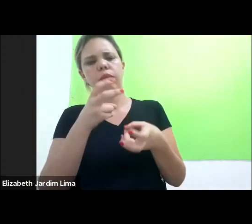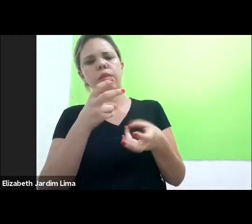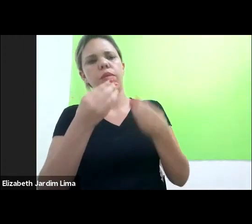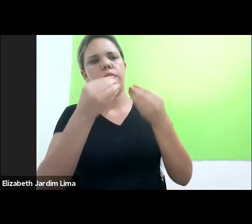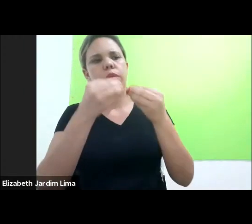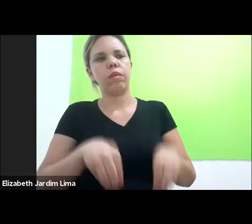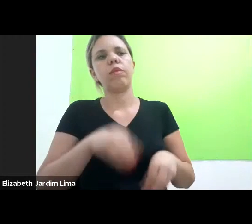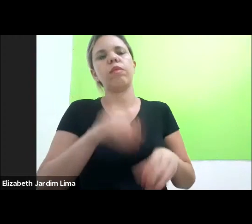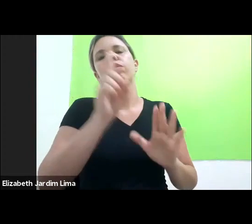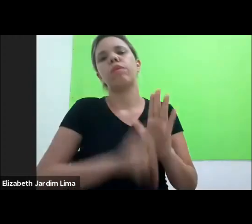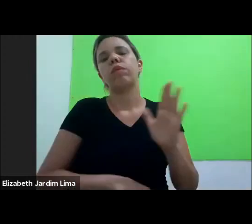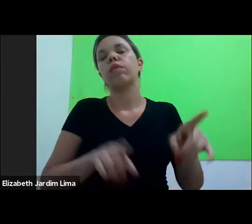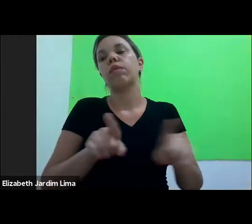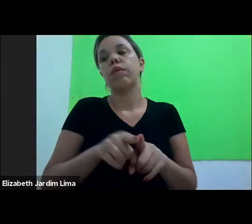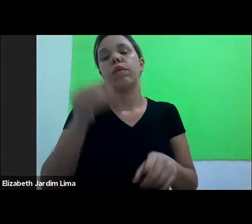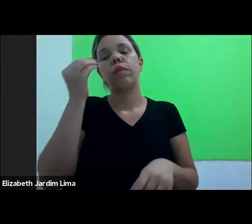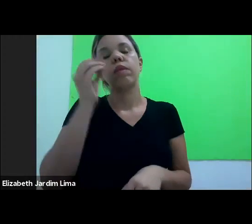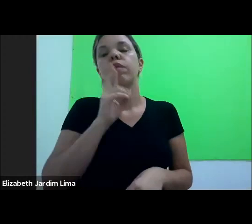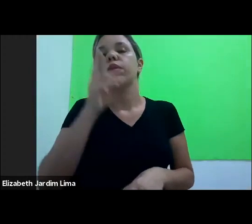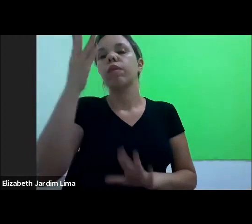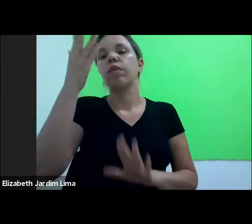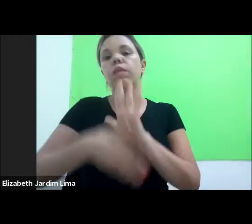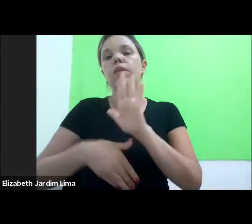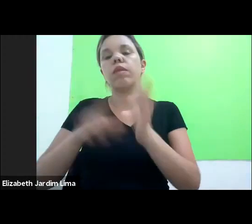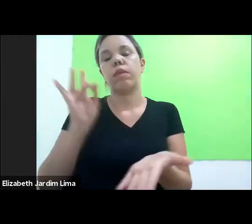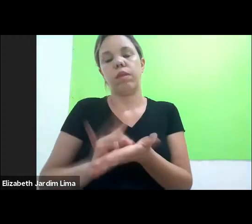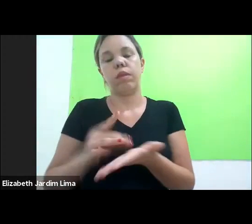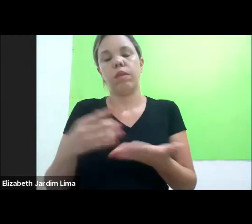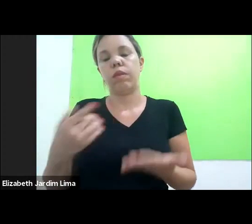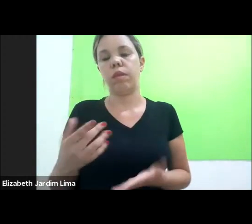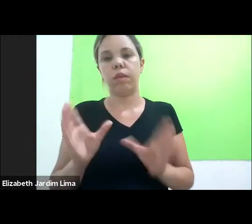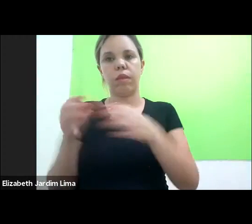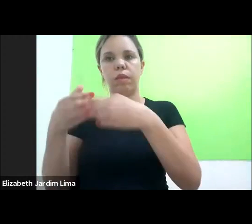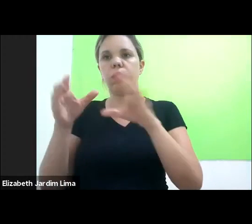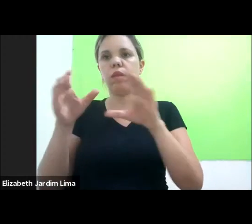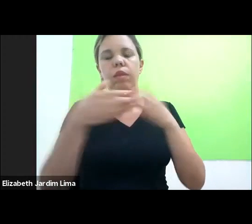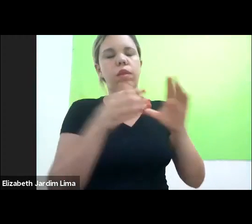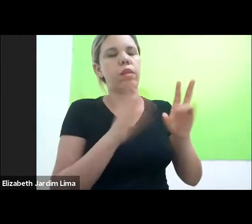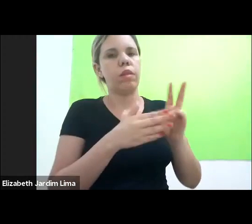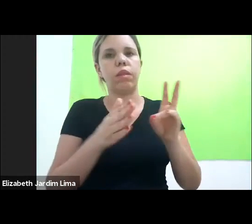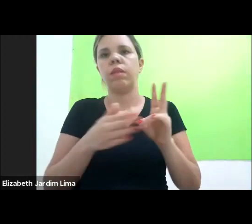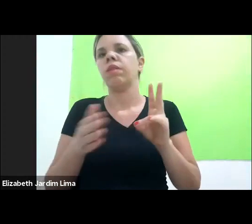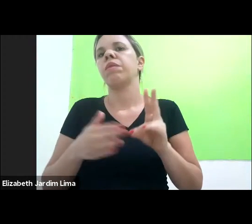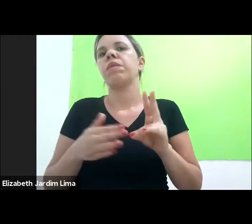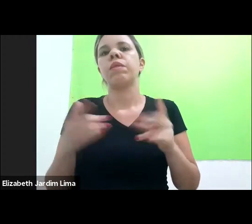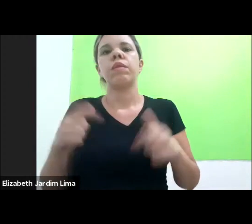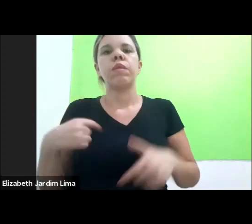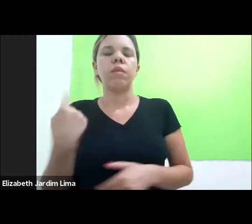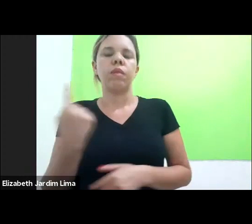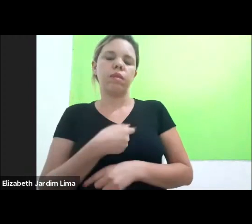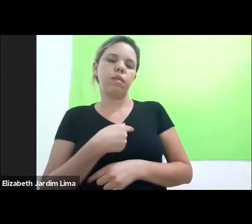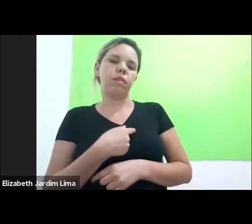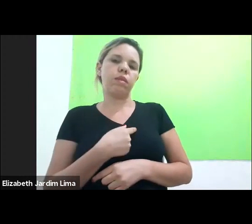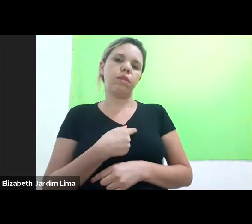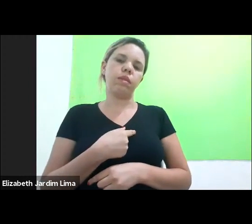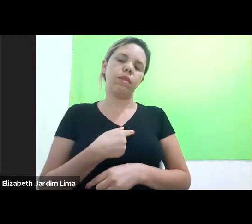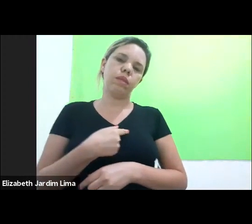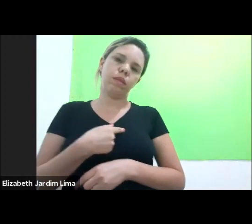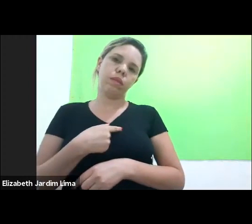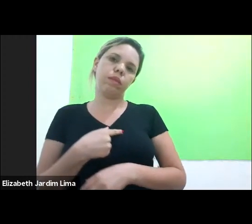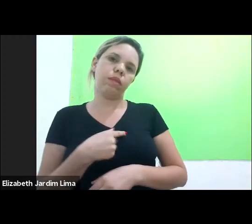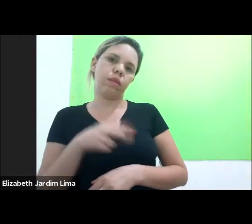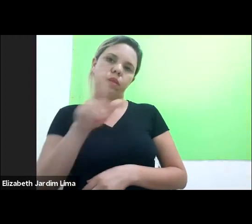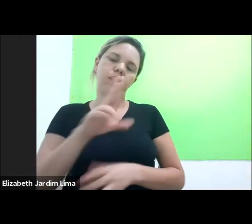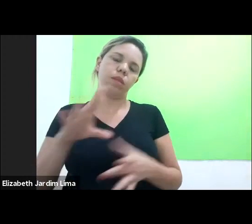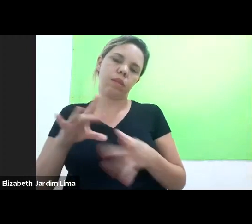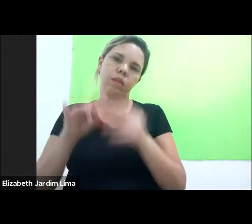tentando trazer respostas concretas também para as comunidades indígenas, onde a gente faz também uma transversalidade de